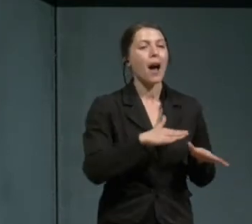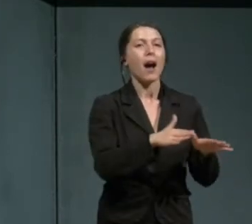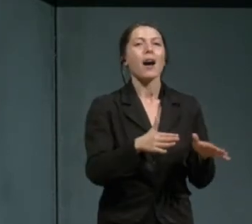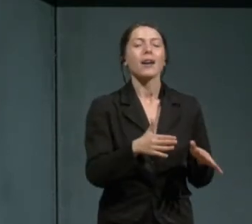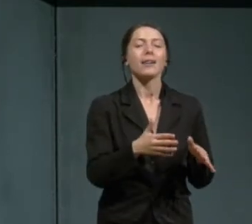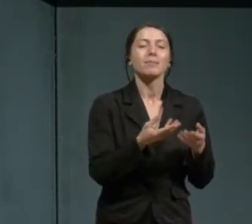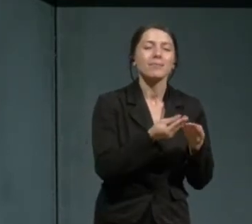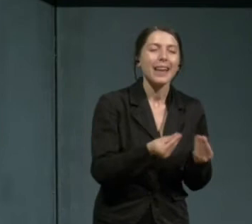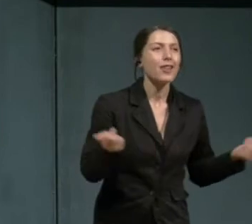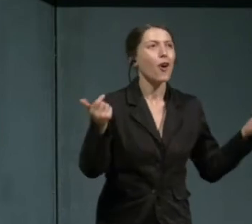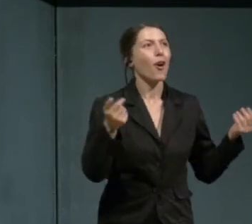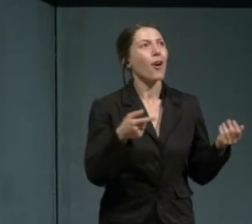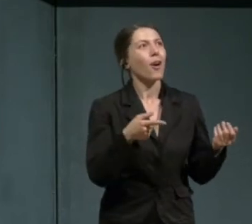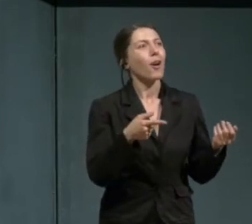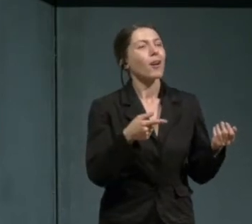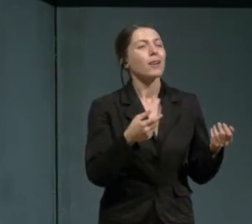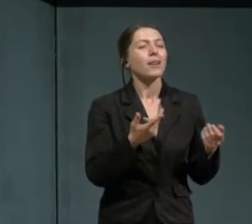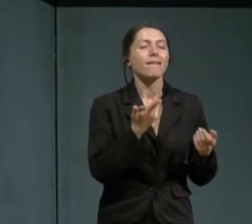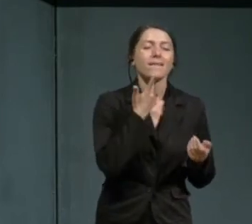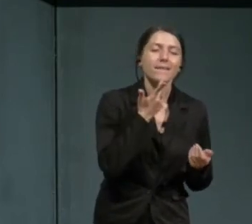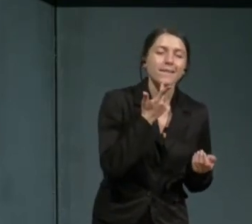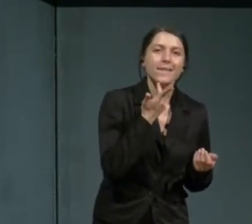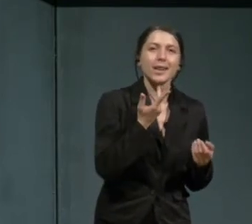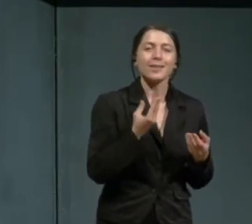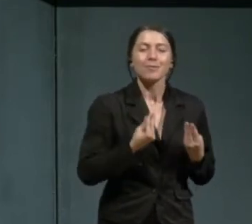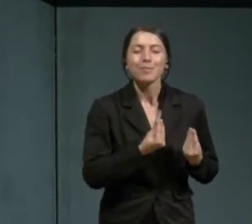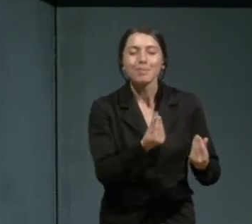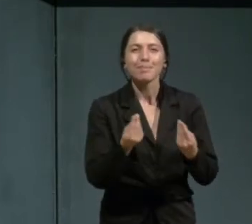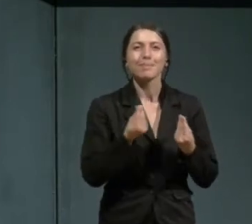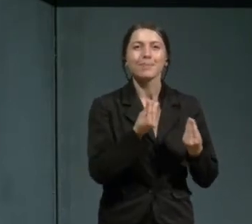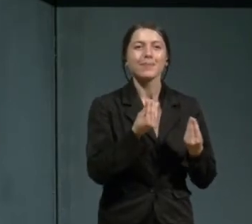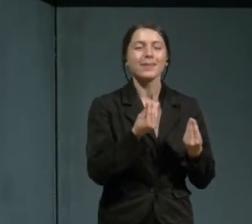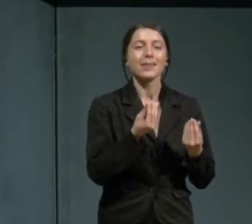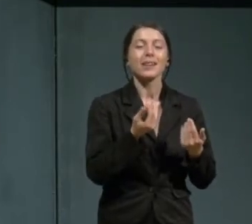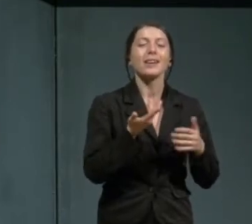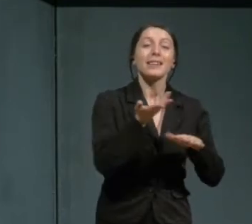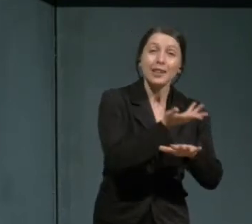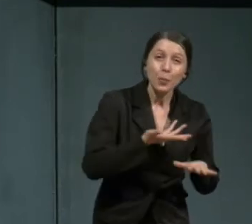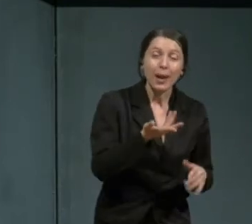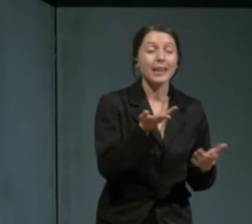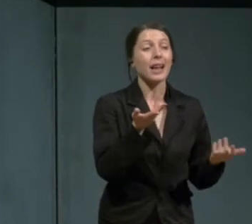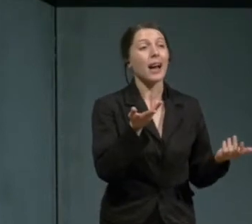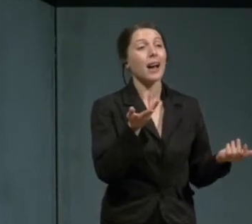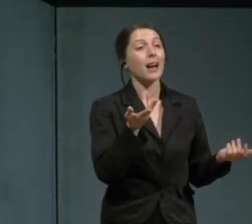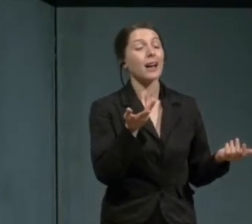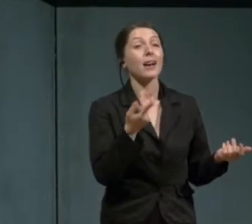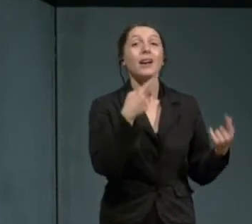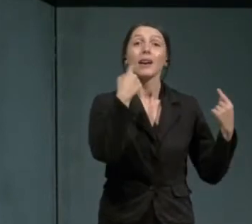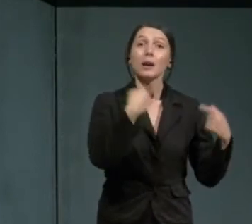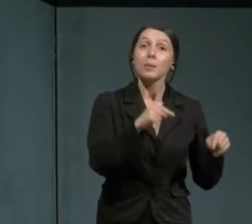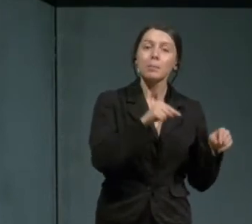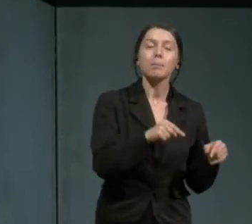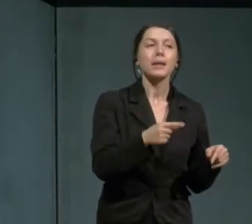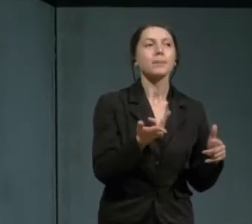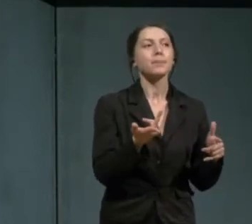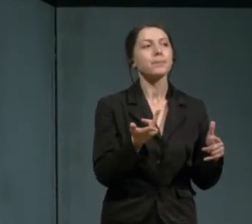puro della sensazione del desiderio il mondo della sensualità e questo